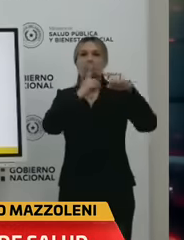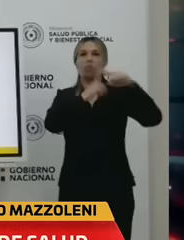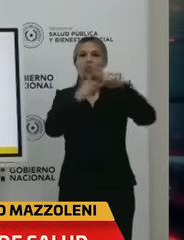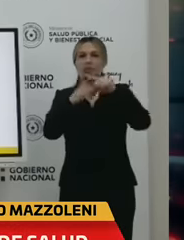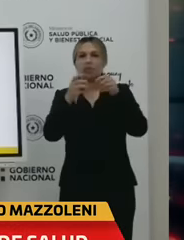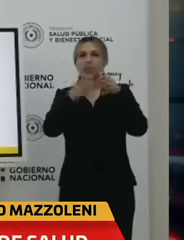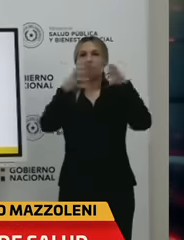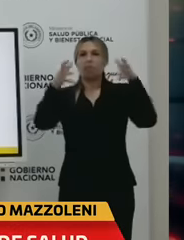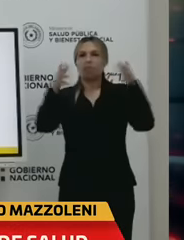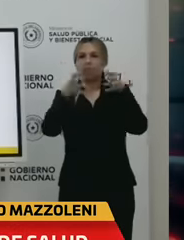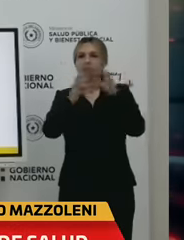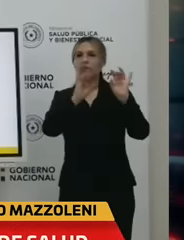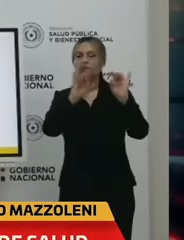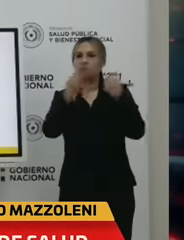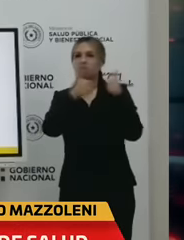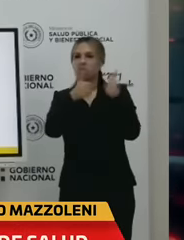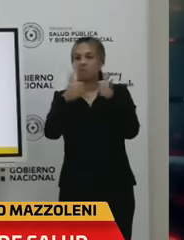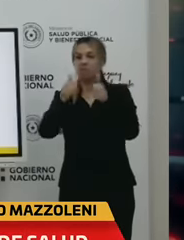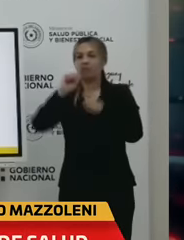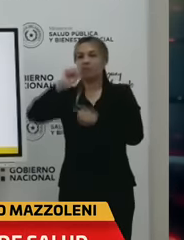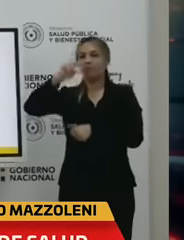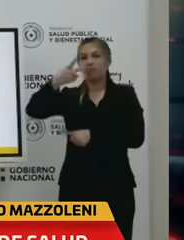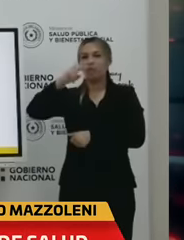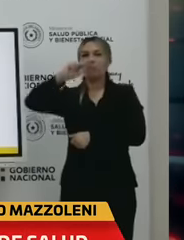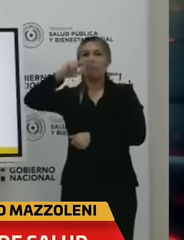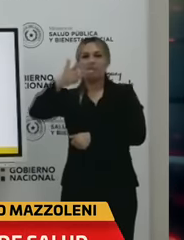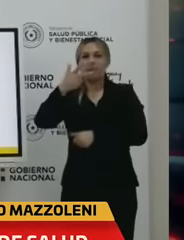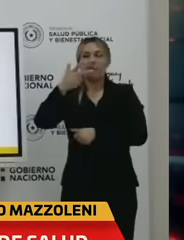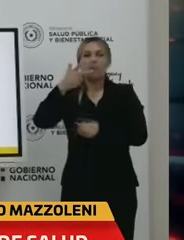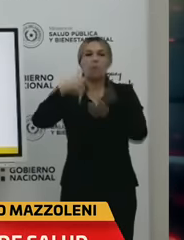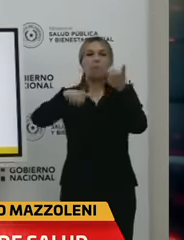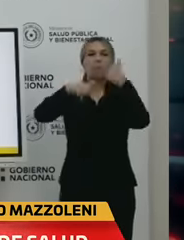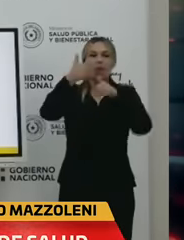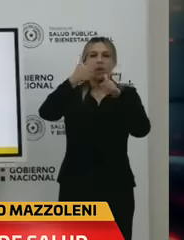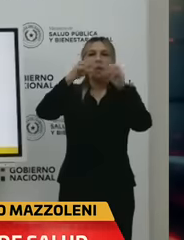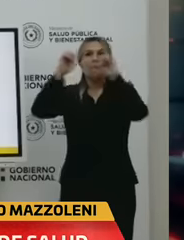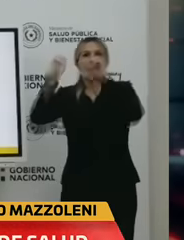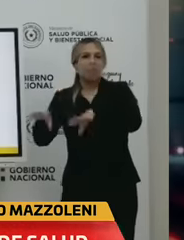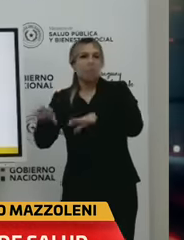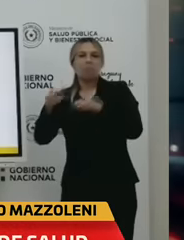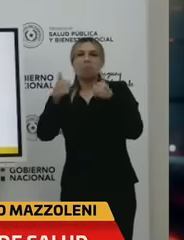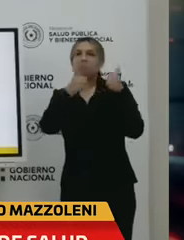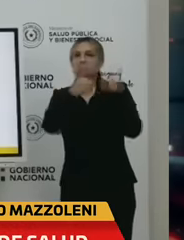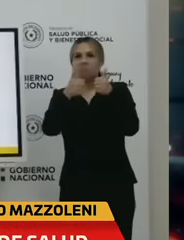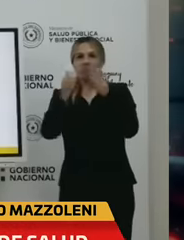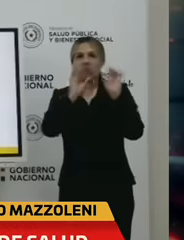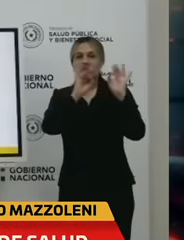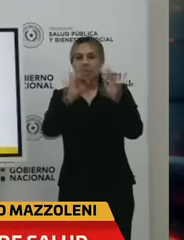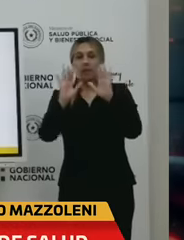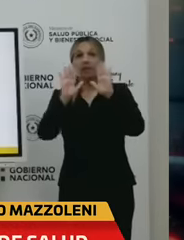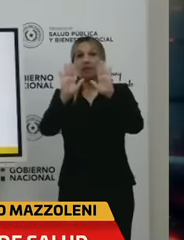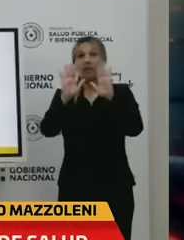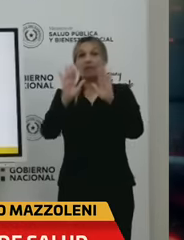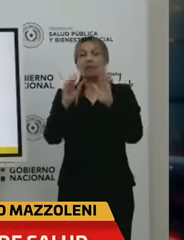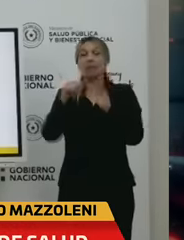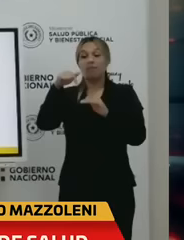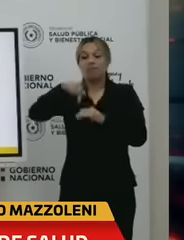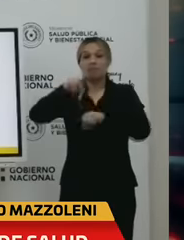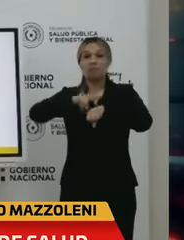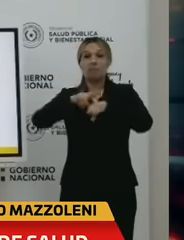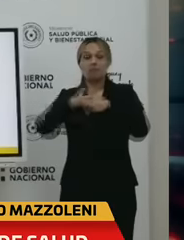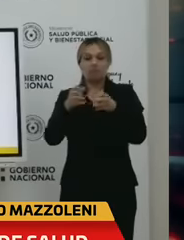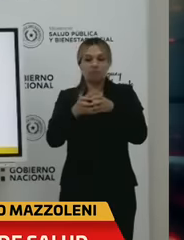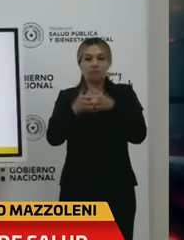mortalidad también, en segundo y tercer lugar de mejor a peor. La región en general todavía tiene un aumento,